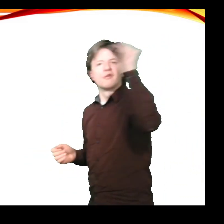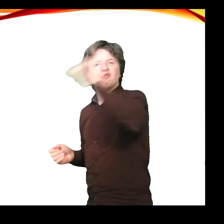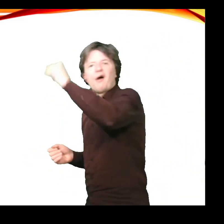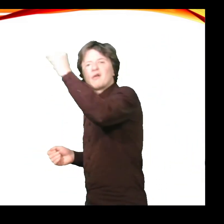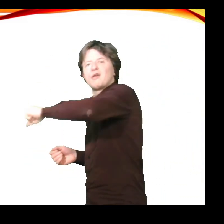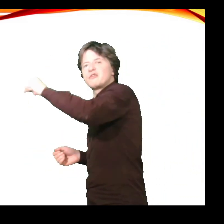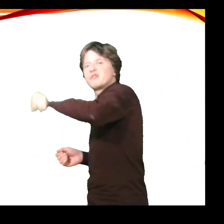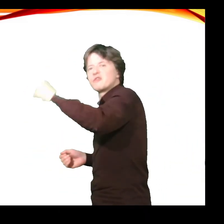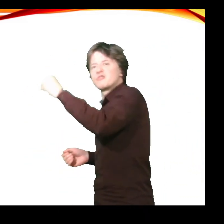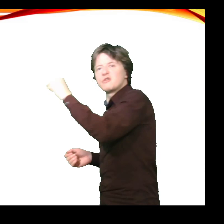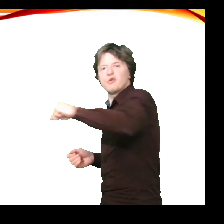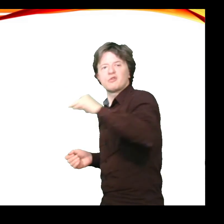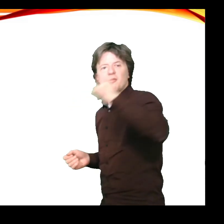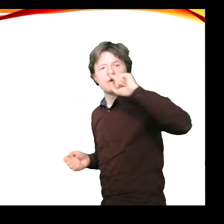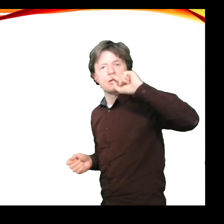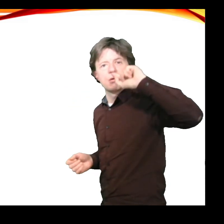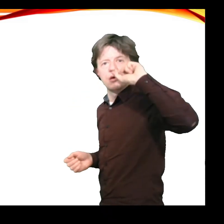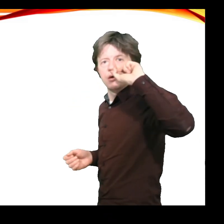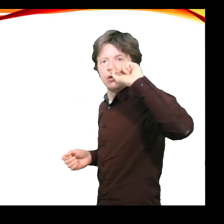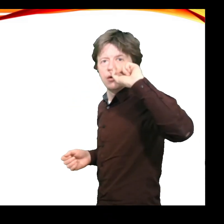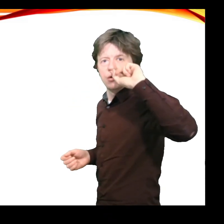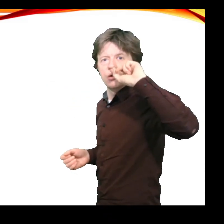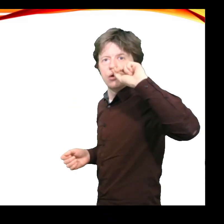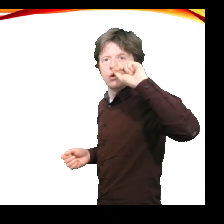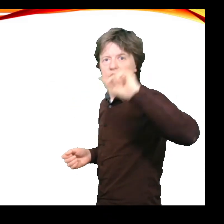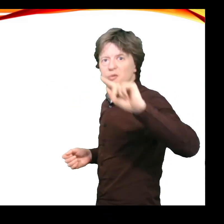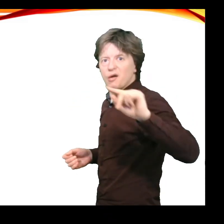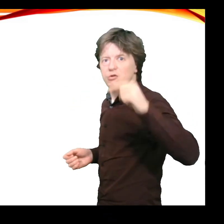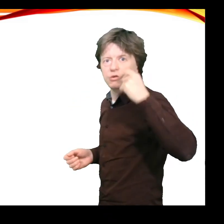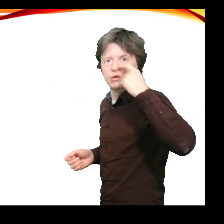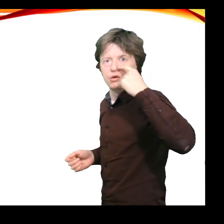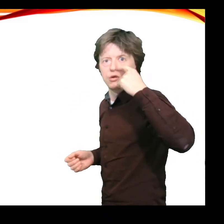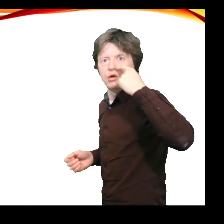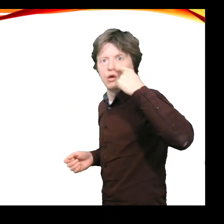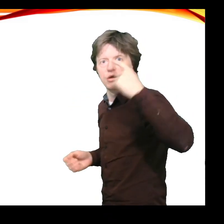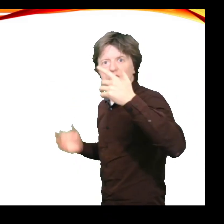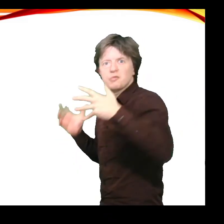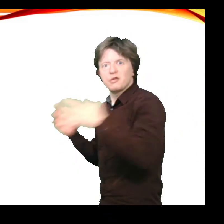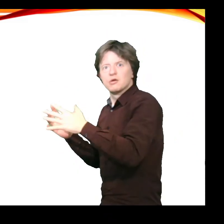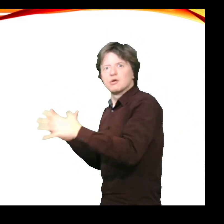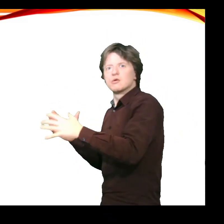Waar lees je deze drie woorden nog meer? In de Bijbel. In het begin.